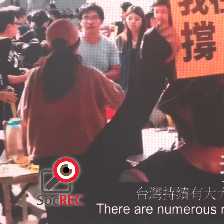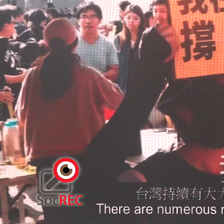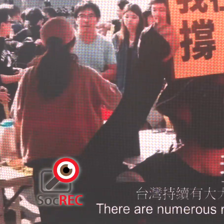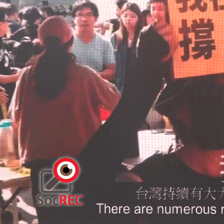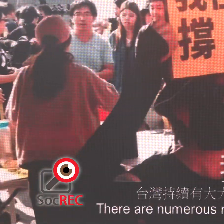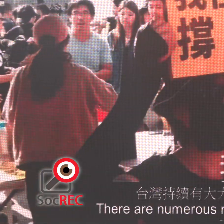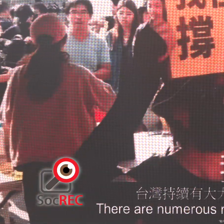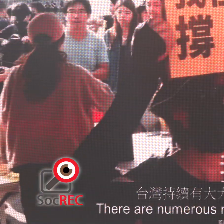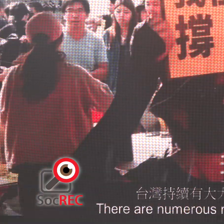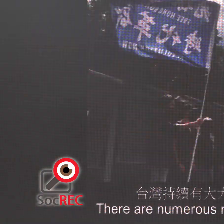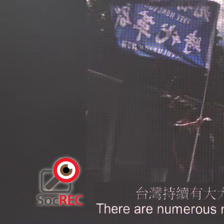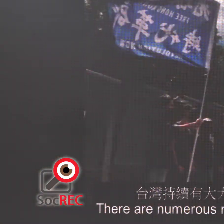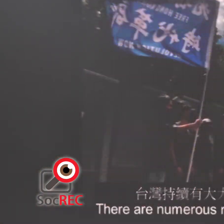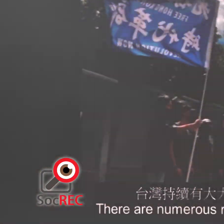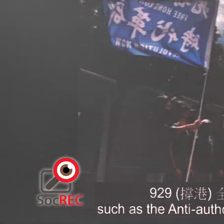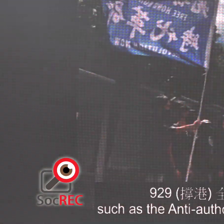遊行、